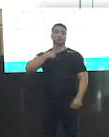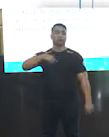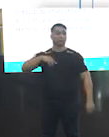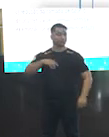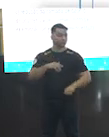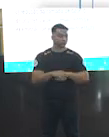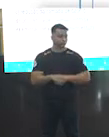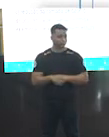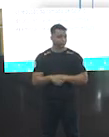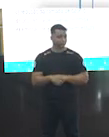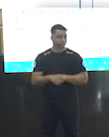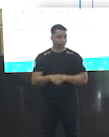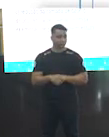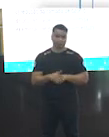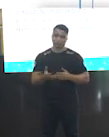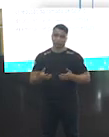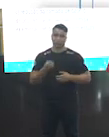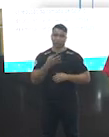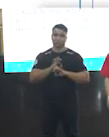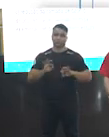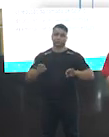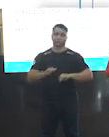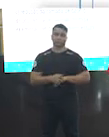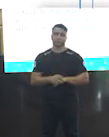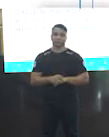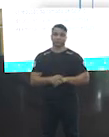favor. Canto bom, né?